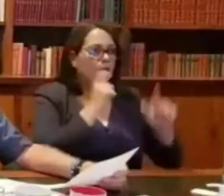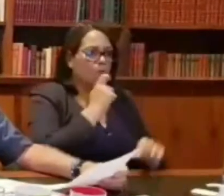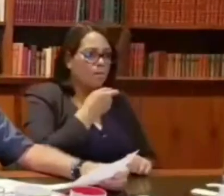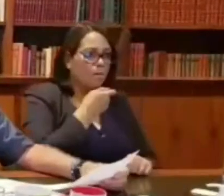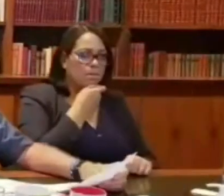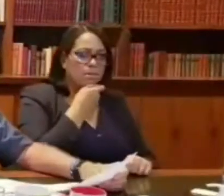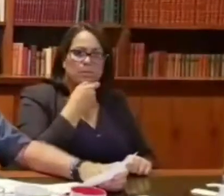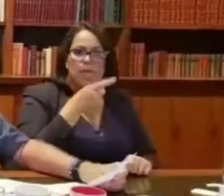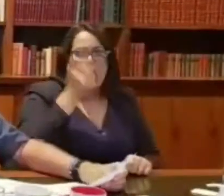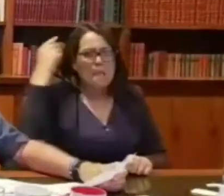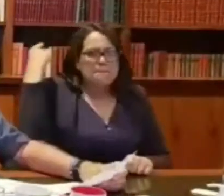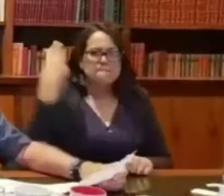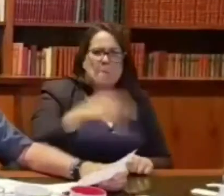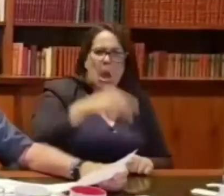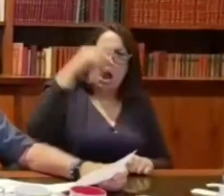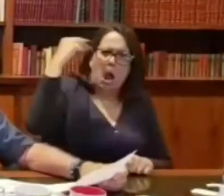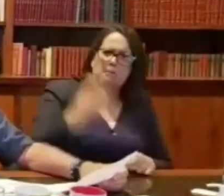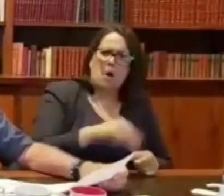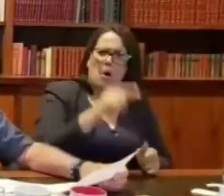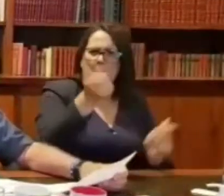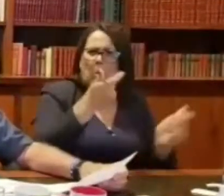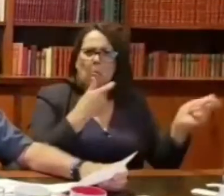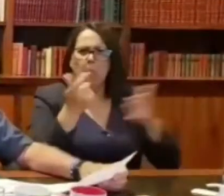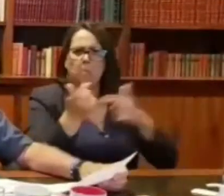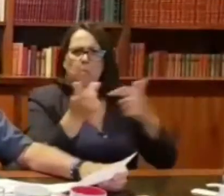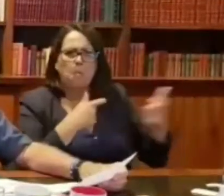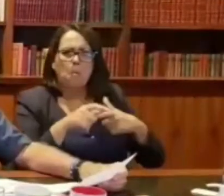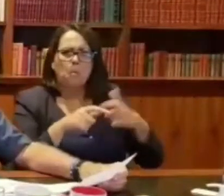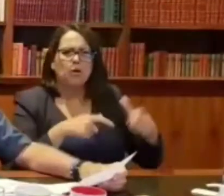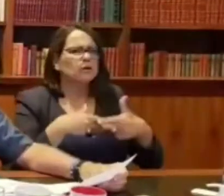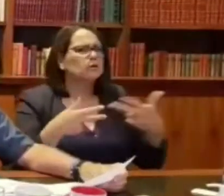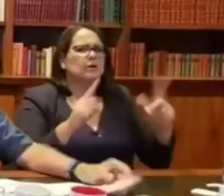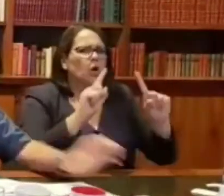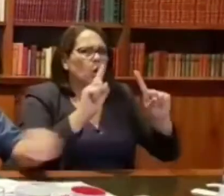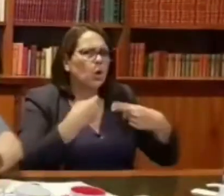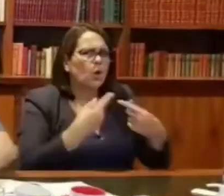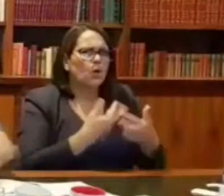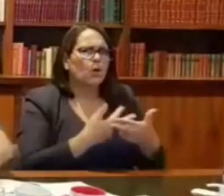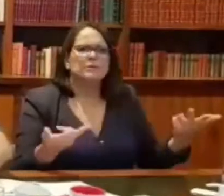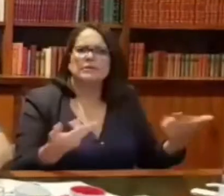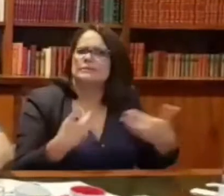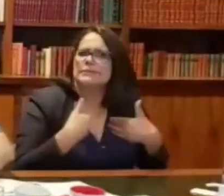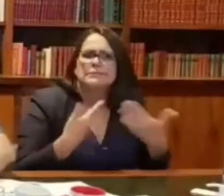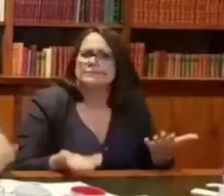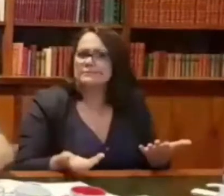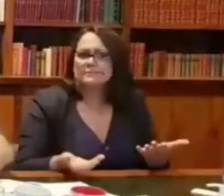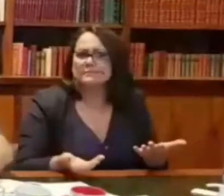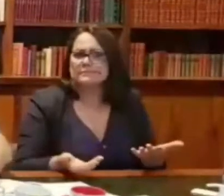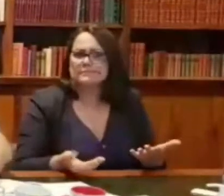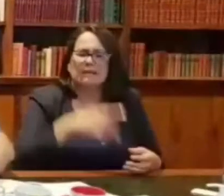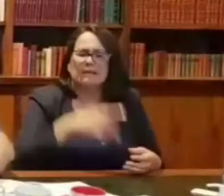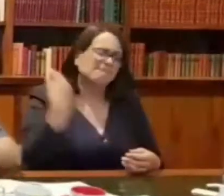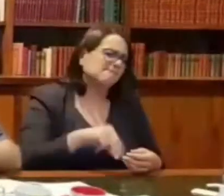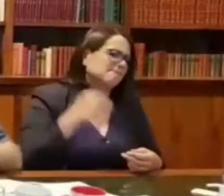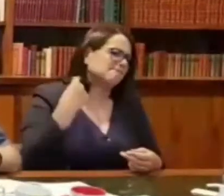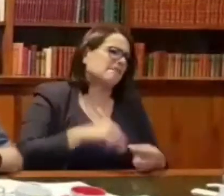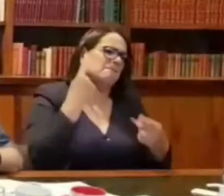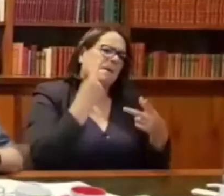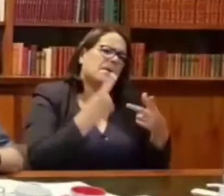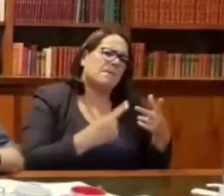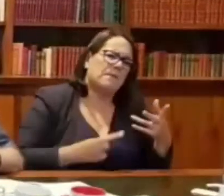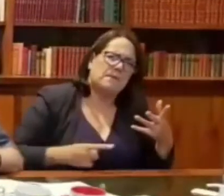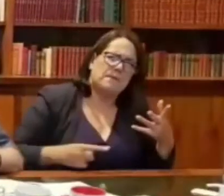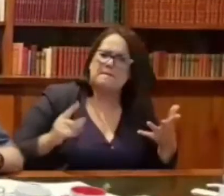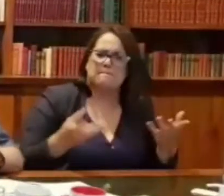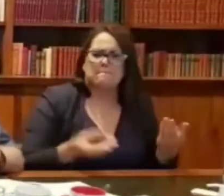lenha dessa entendeu Valeu o número do Maranhão aqui tô procurando os Desce a lenha em mim dessa lei nem como si